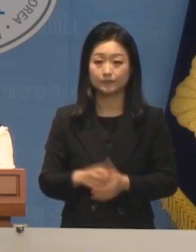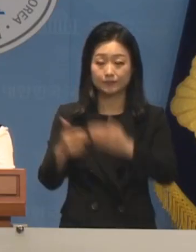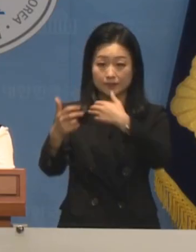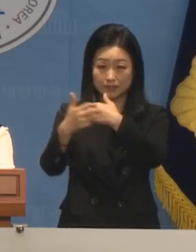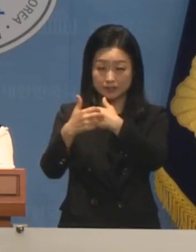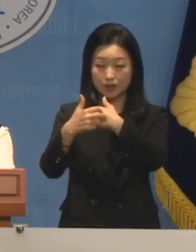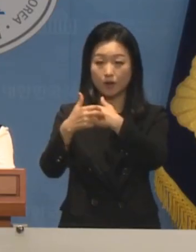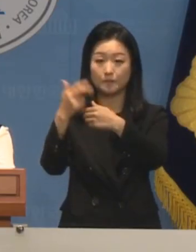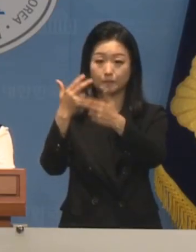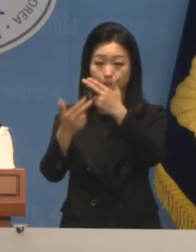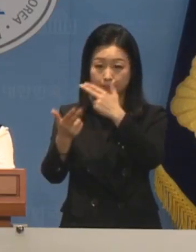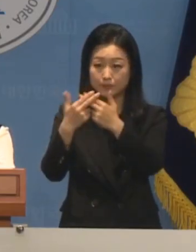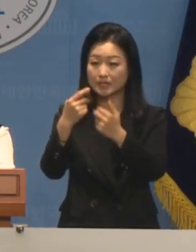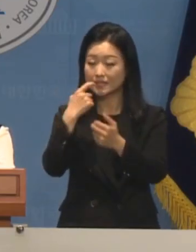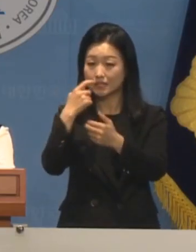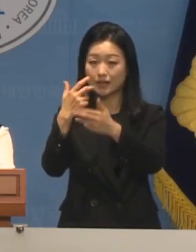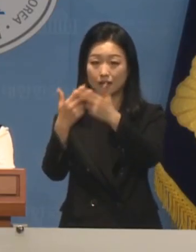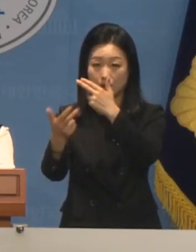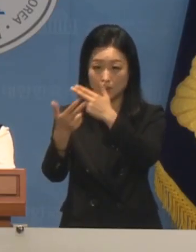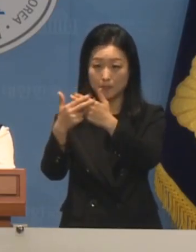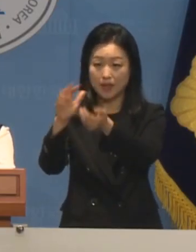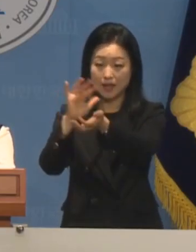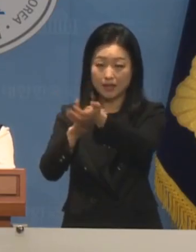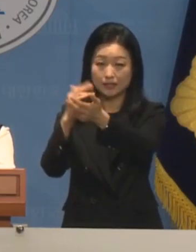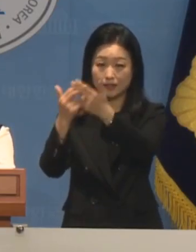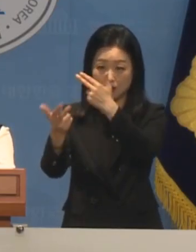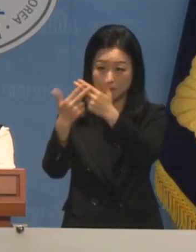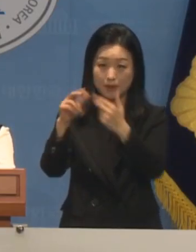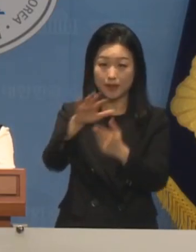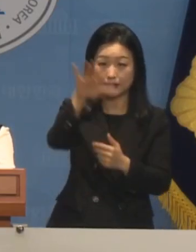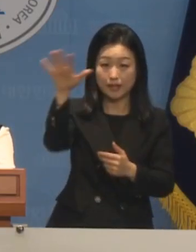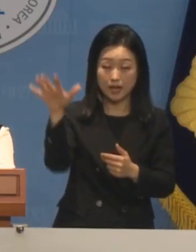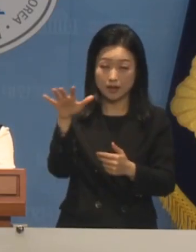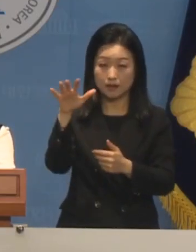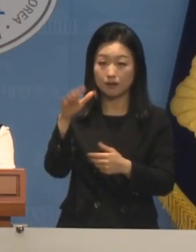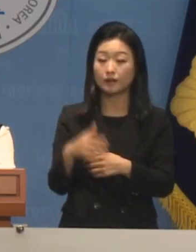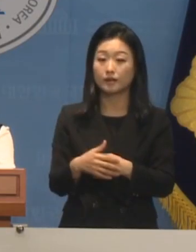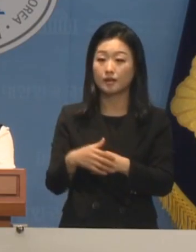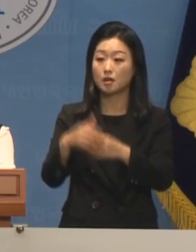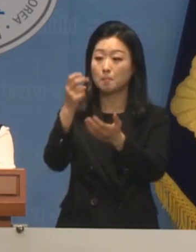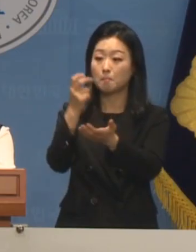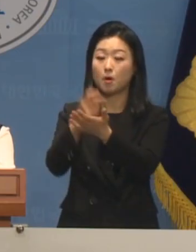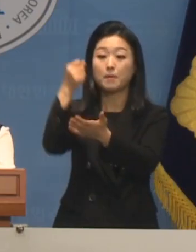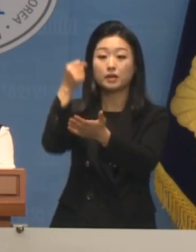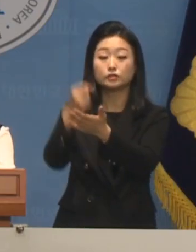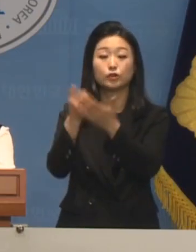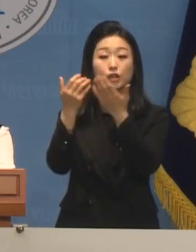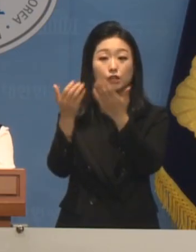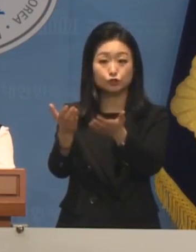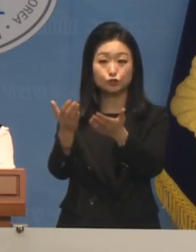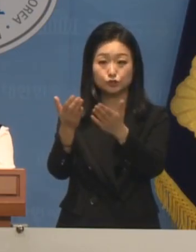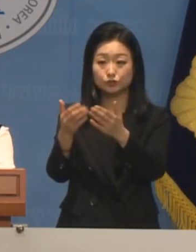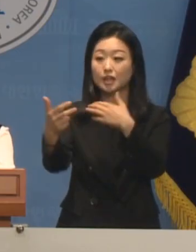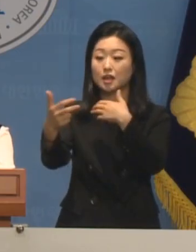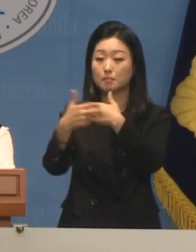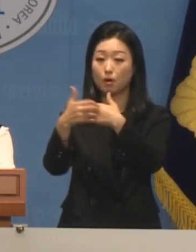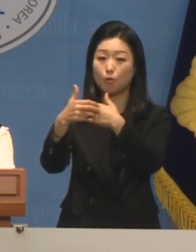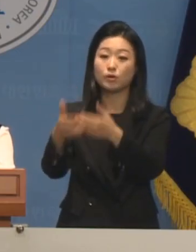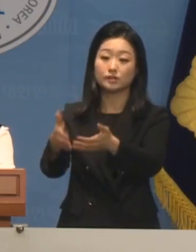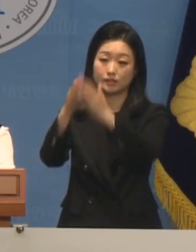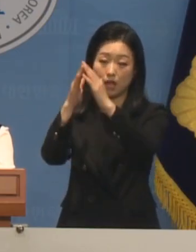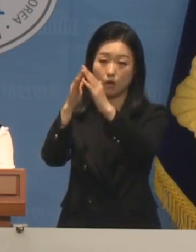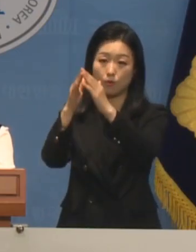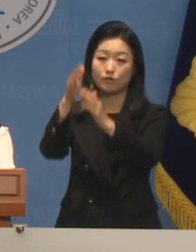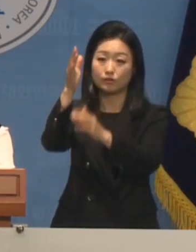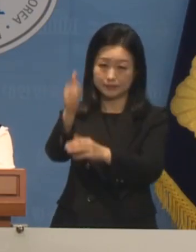취협 병협 한의협은 법정 의료 단체이자 의료 기관을 개설하고 운영하는 사용자이고